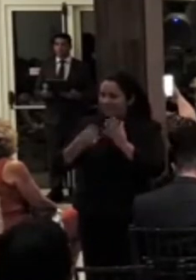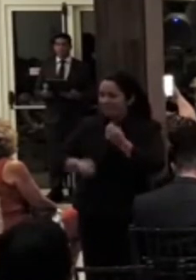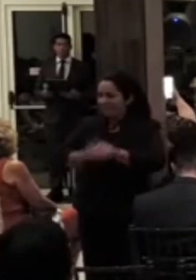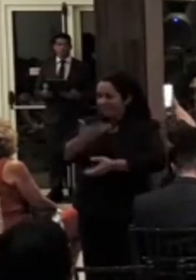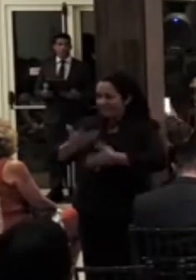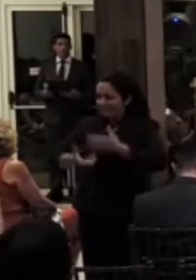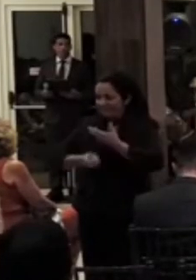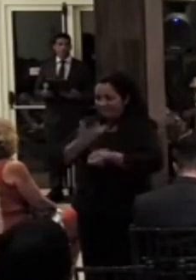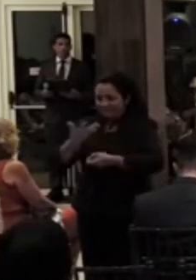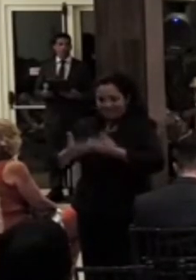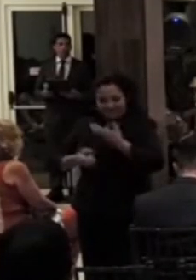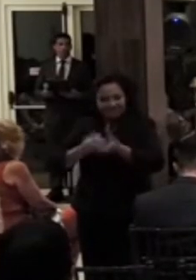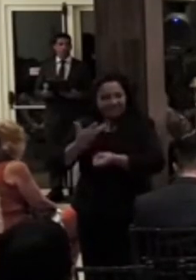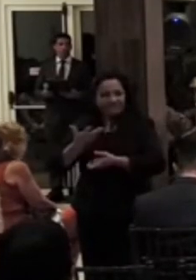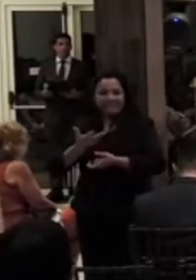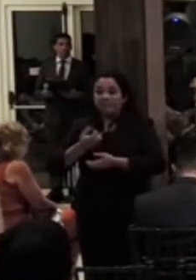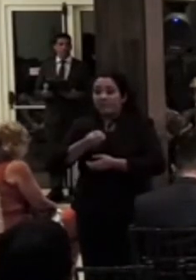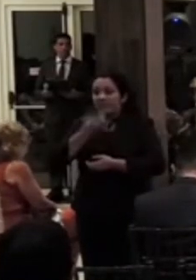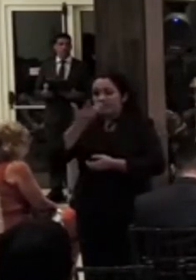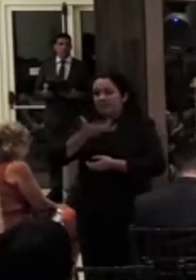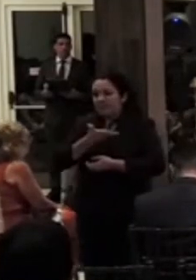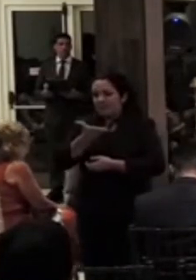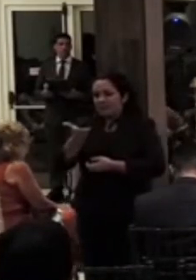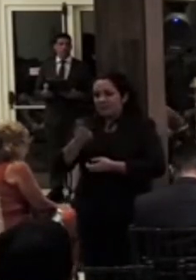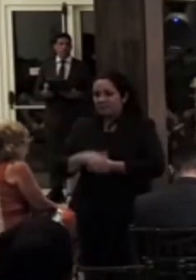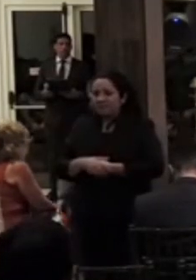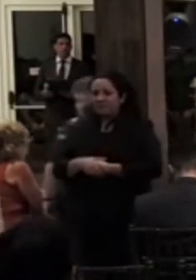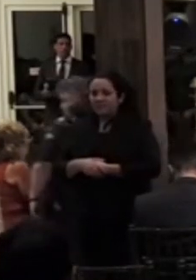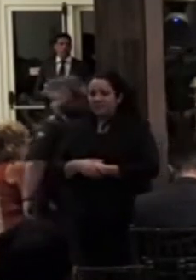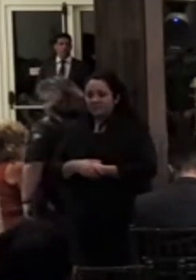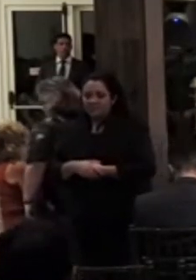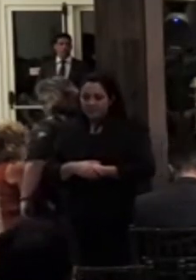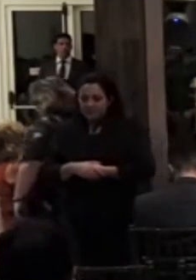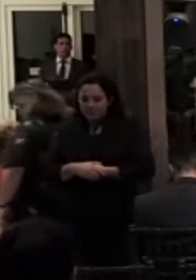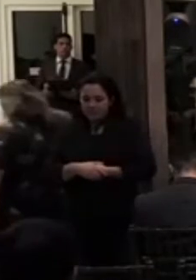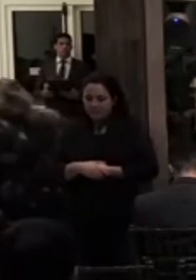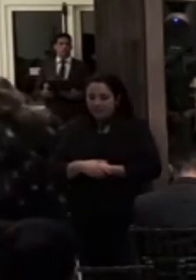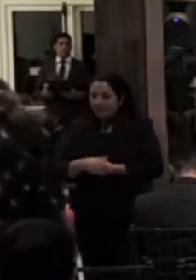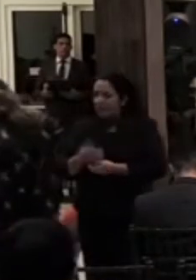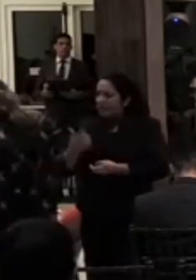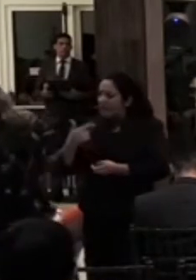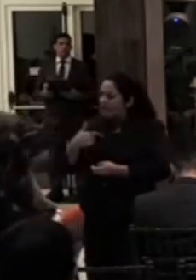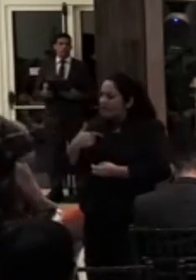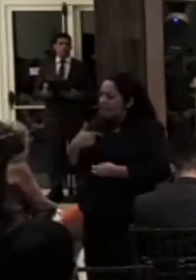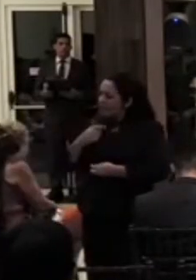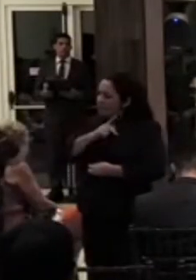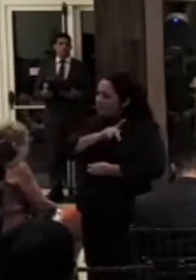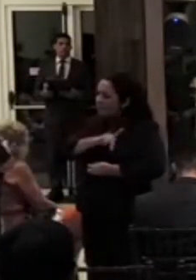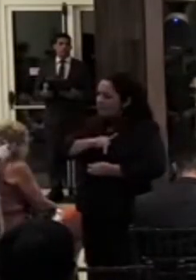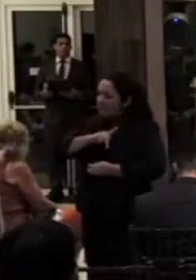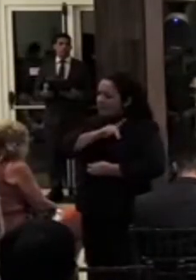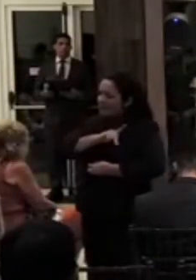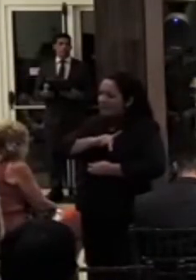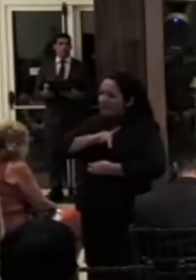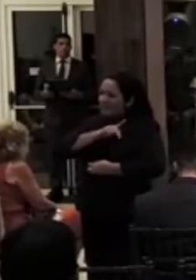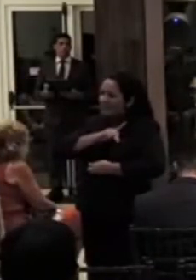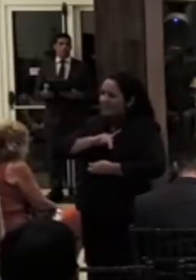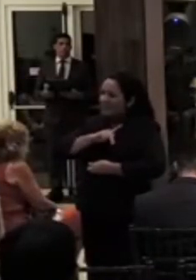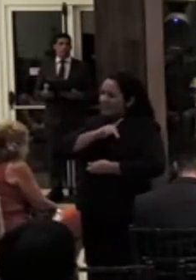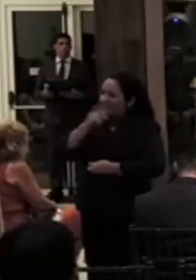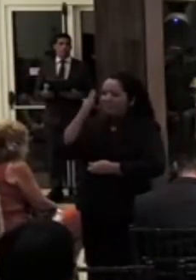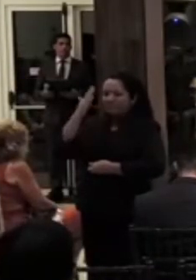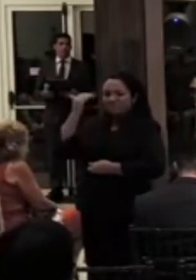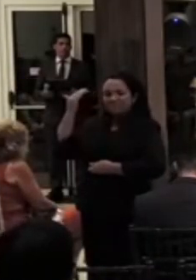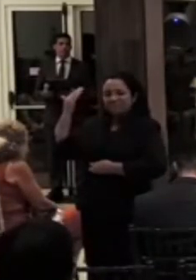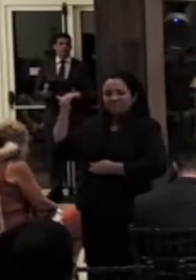me dirigir a todos vocês. Não serei o poeta de um mundo caduco. Também não cantarei um